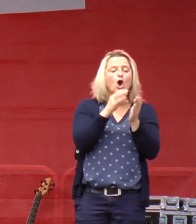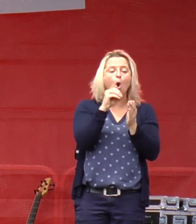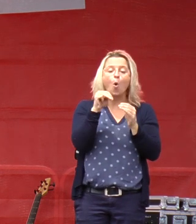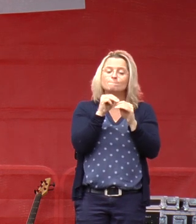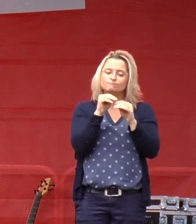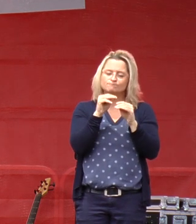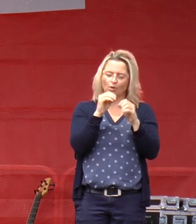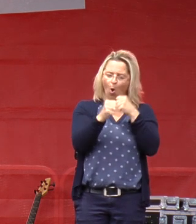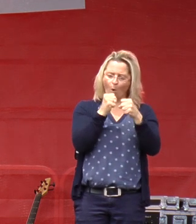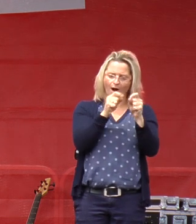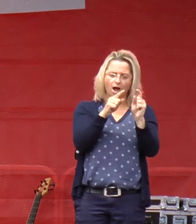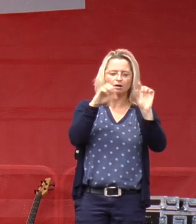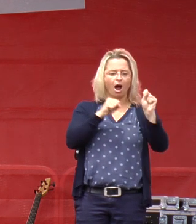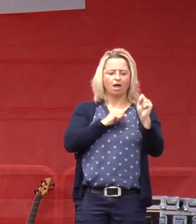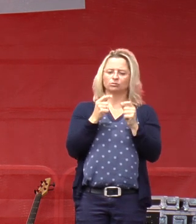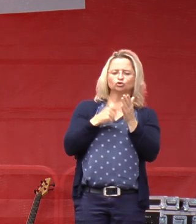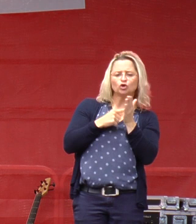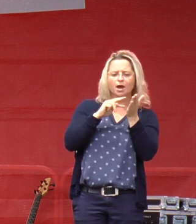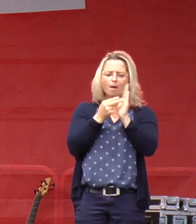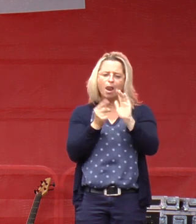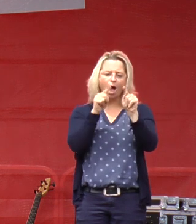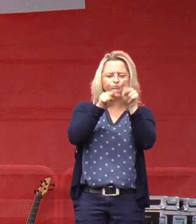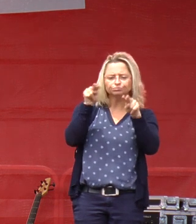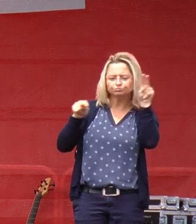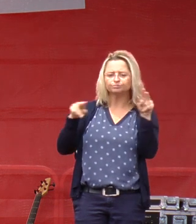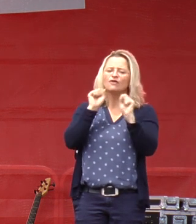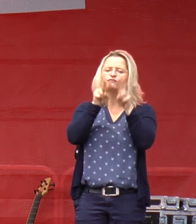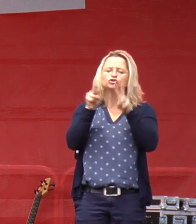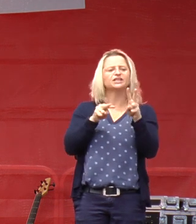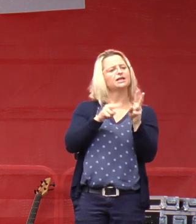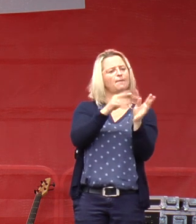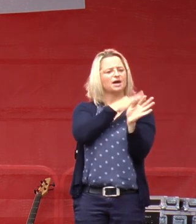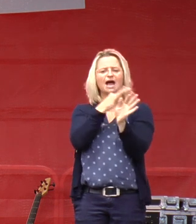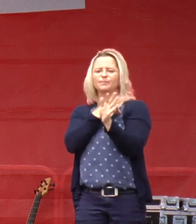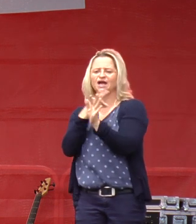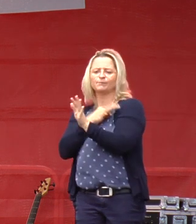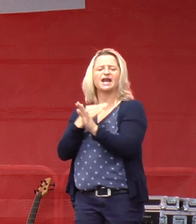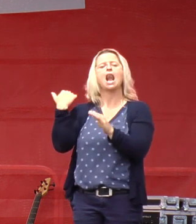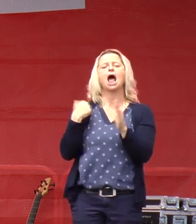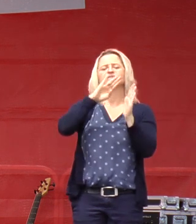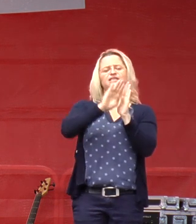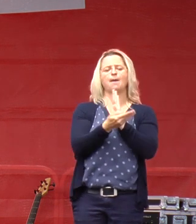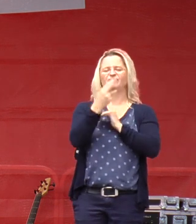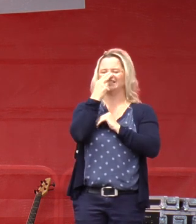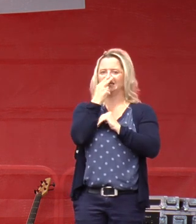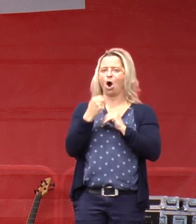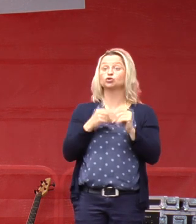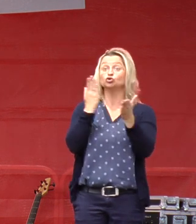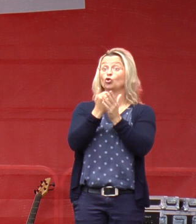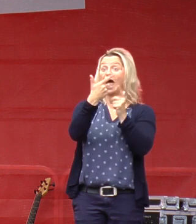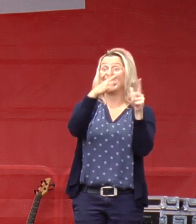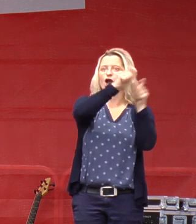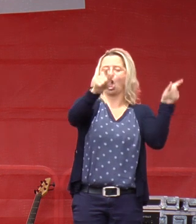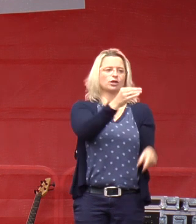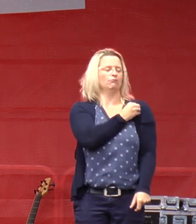mit seinem eigenen Einkommen durch die Steuerpläne der unterschiedlichen Parteien entlastet wird. Bei mir haben sich Leute gemeldet, die das gemacht haben und die haben